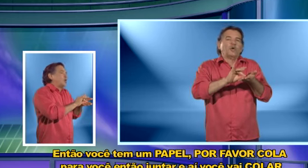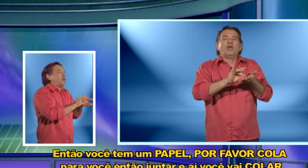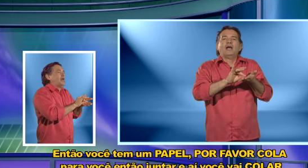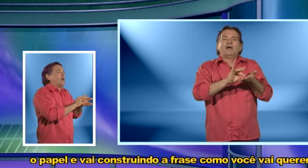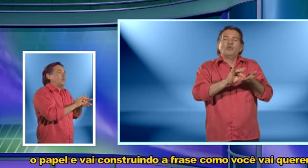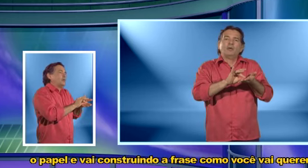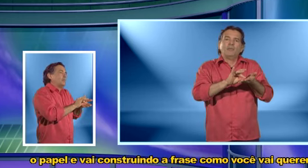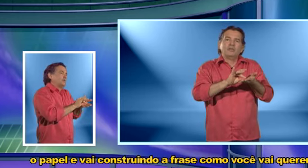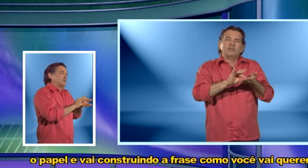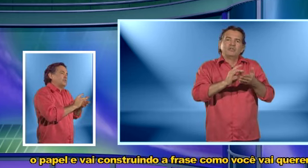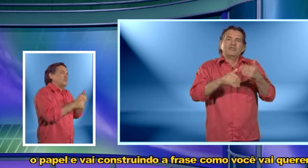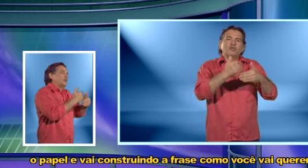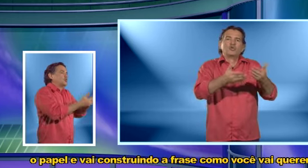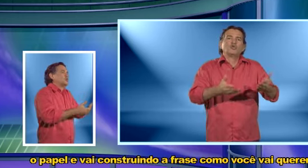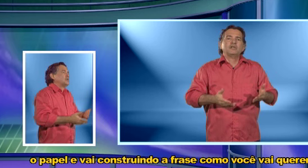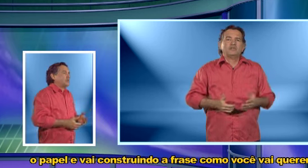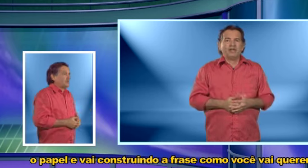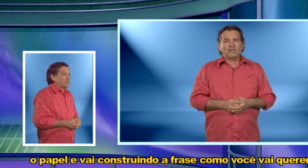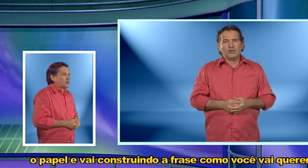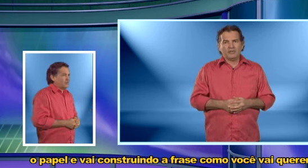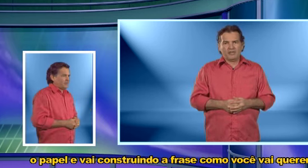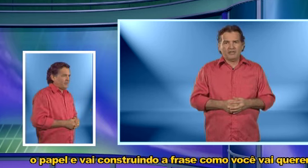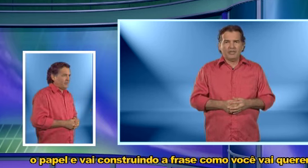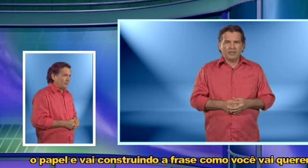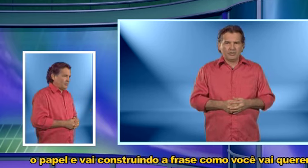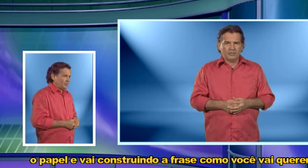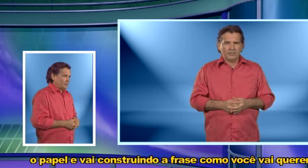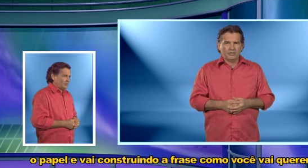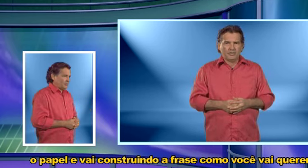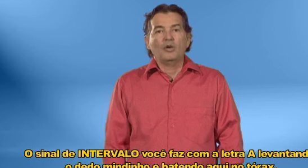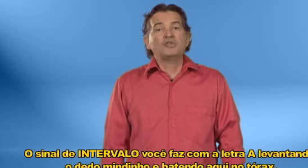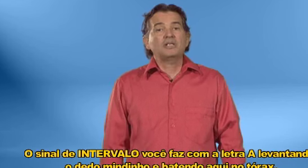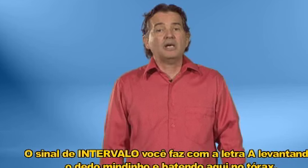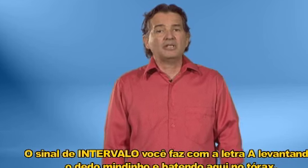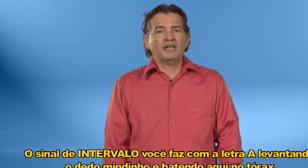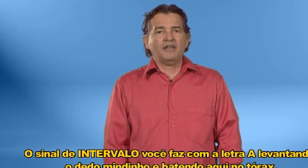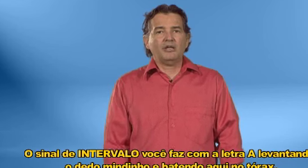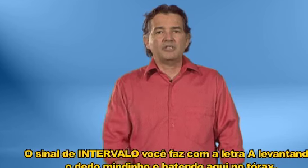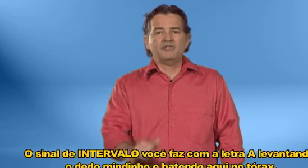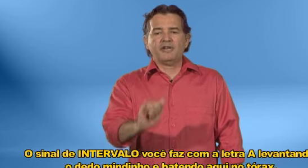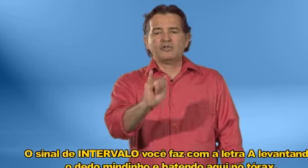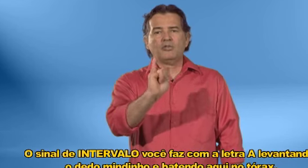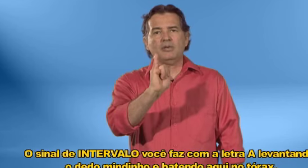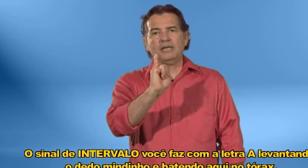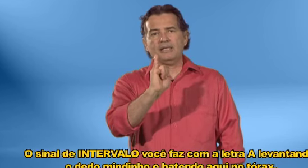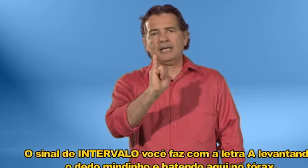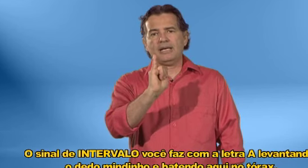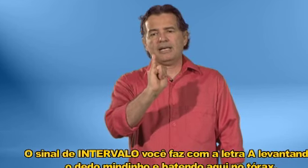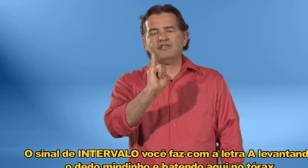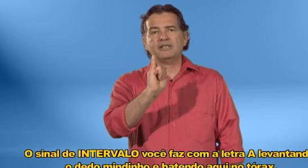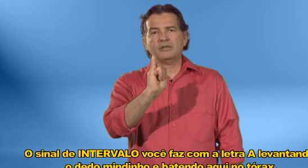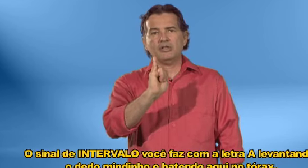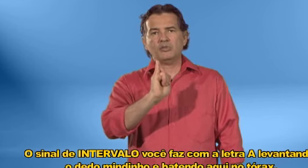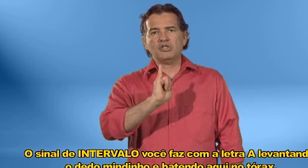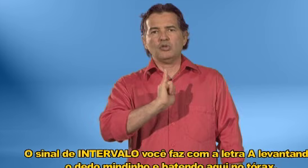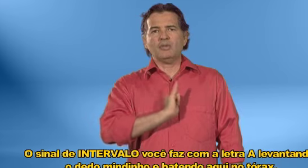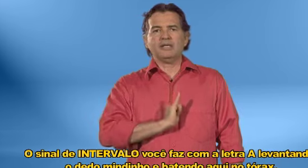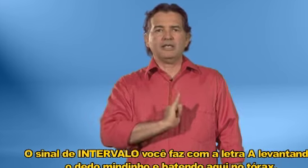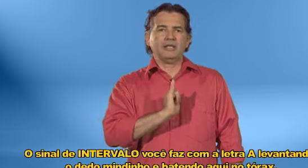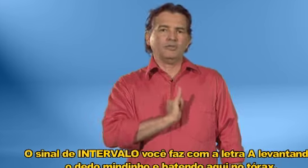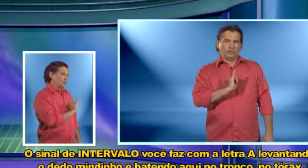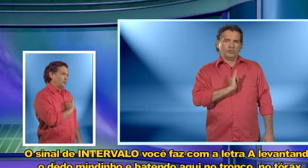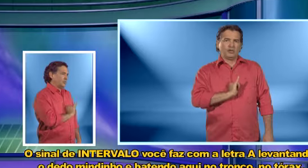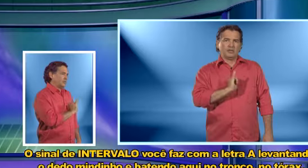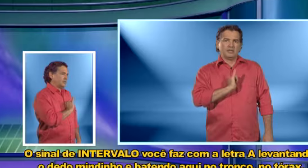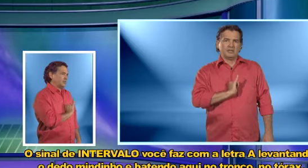aí colar o papel. Você vai construindo a frase como você vai querendo. O sinal de intervalo você faz com a letra A, levantando o dedo mindinho e